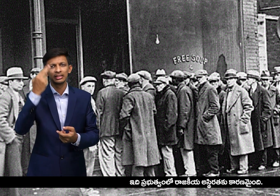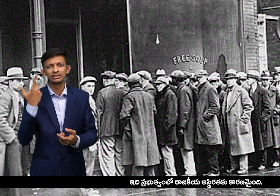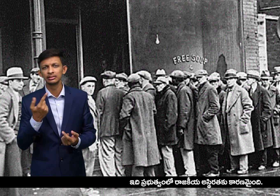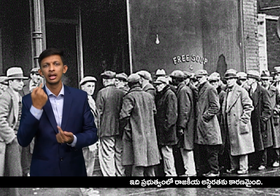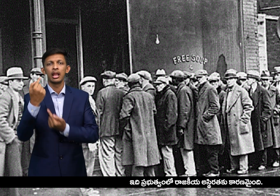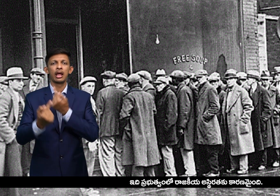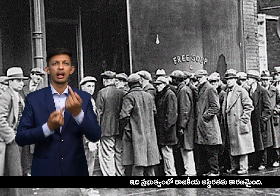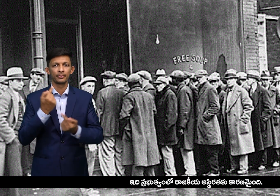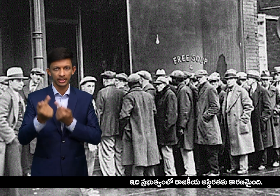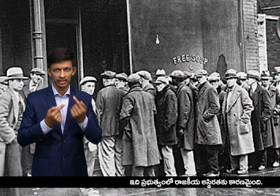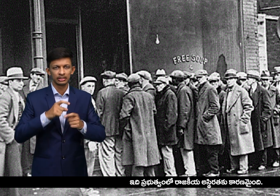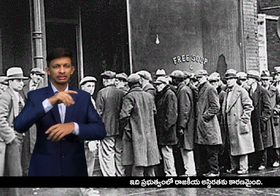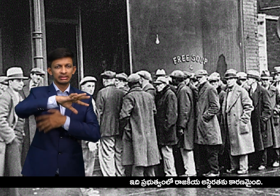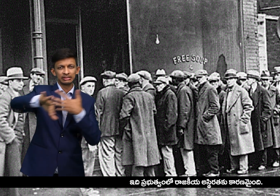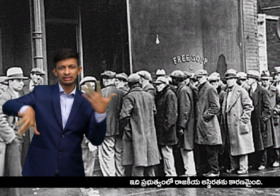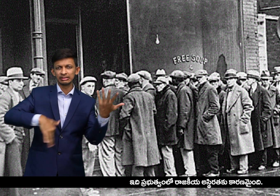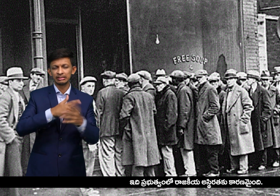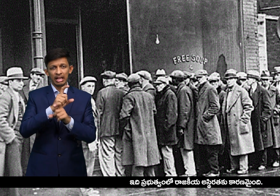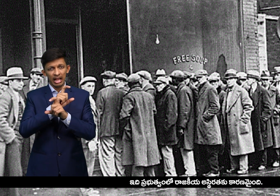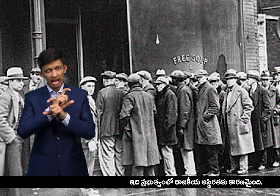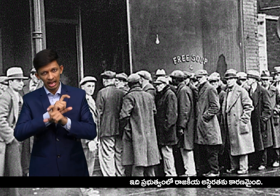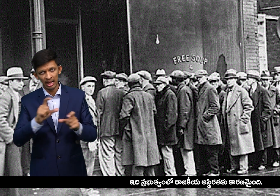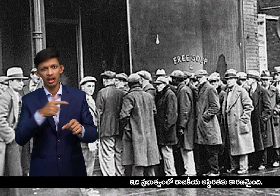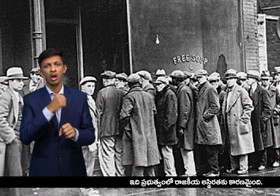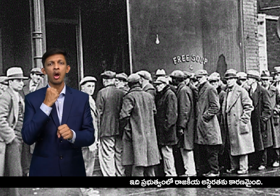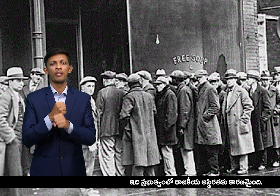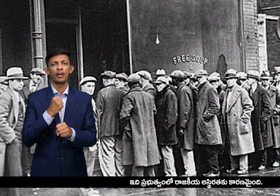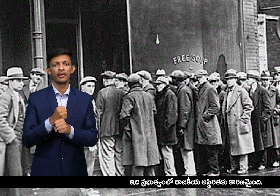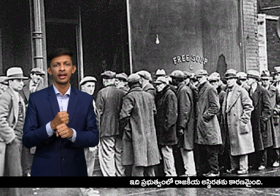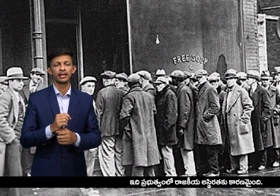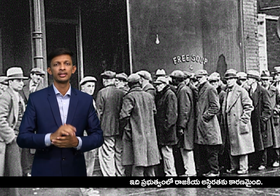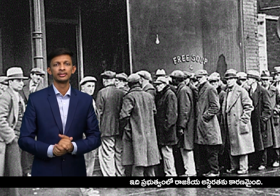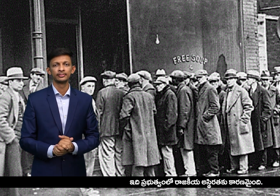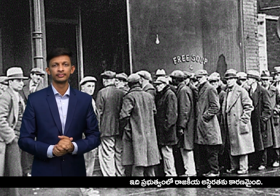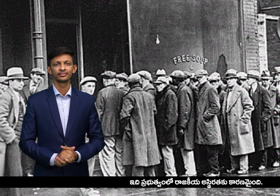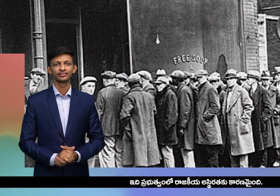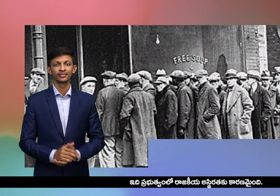ఇది ప్రభుత్వంలో రాజకీయ అస్థిరతకు కారణమైంది.